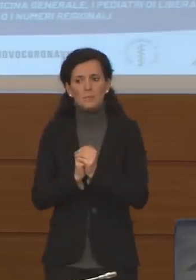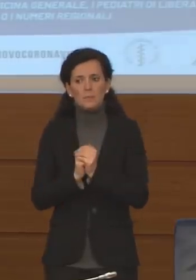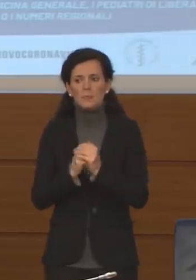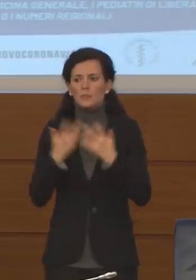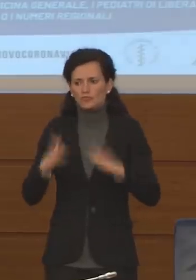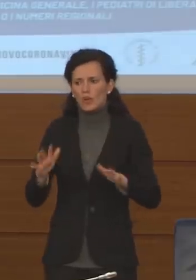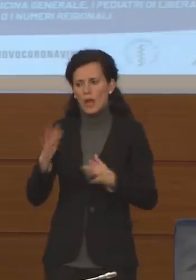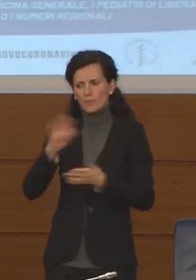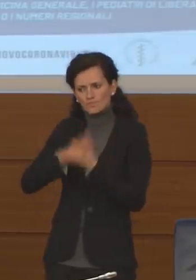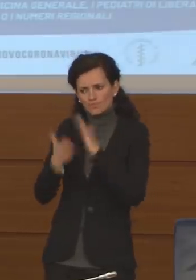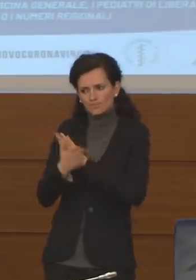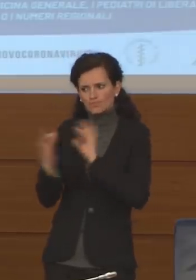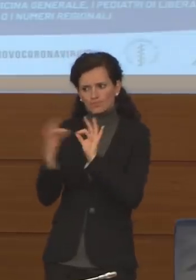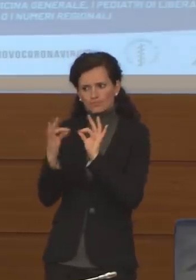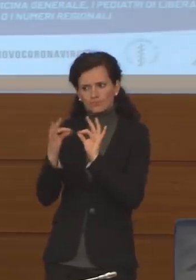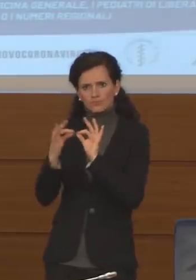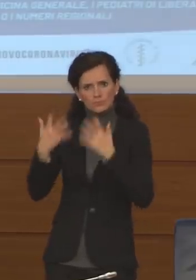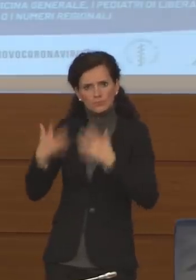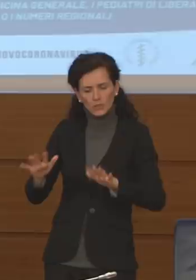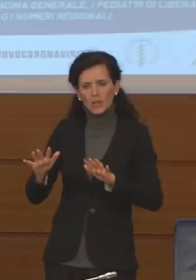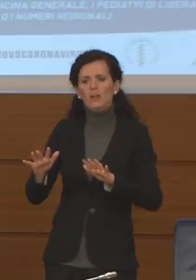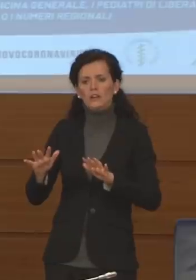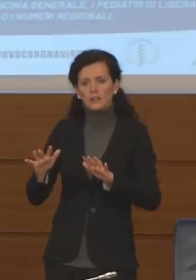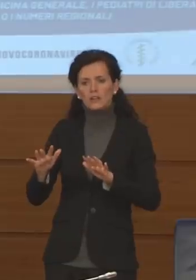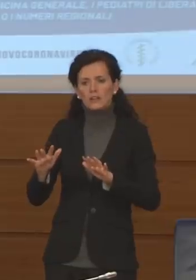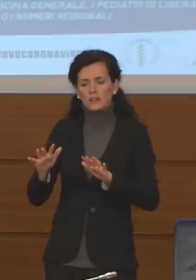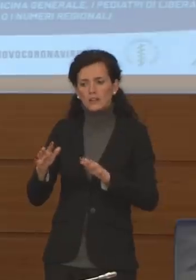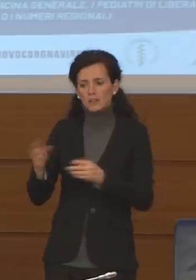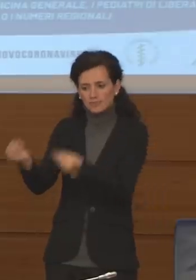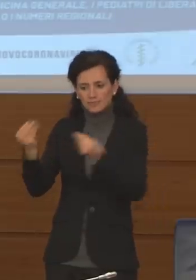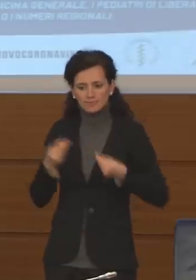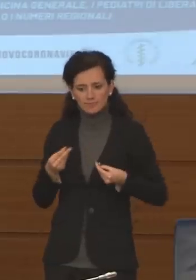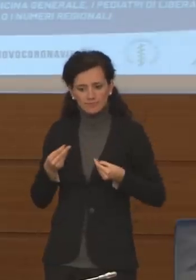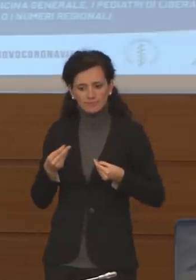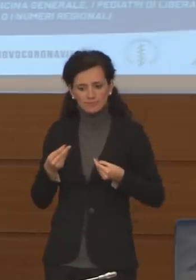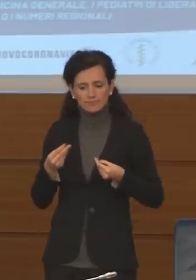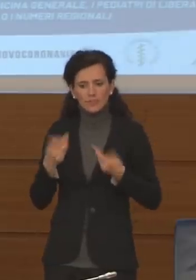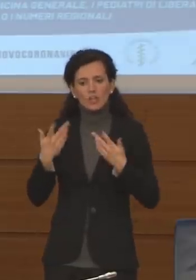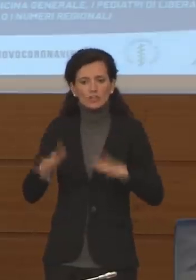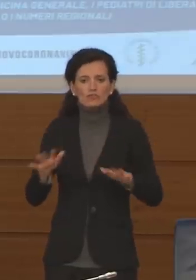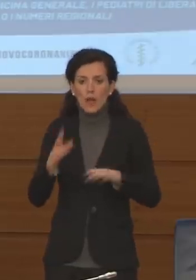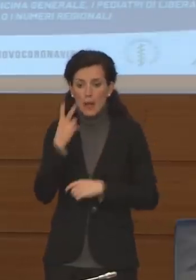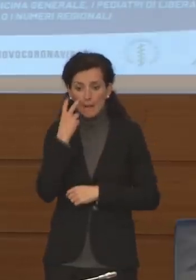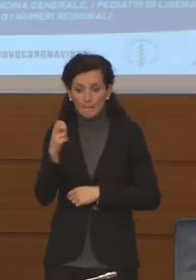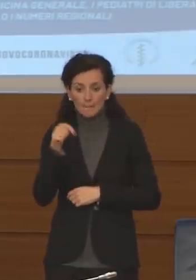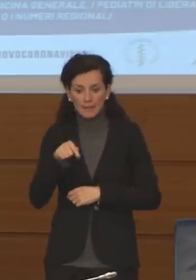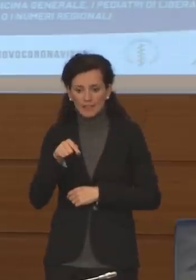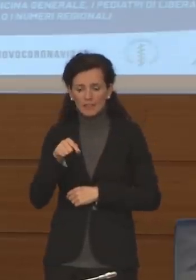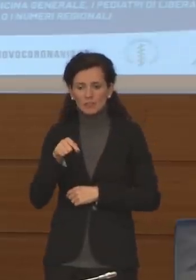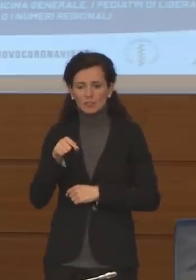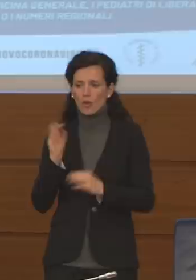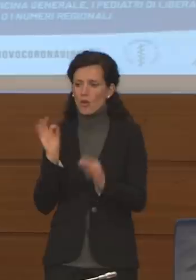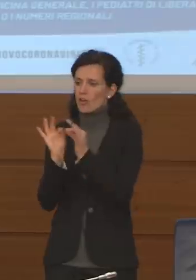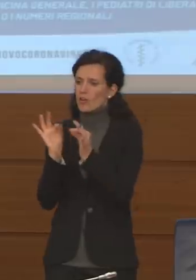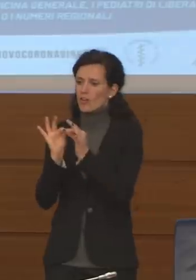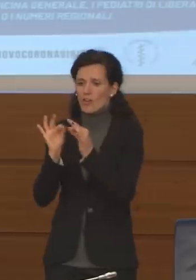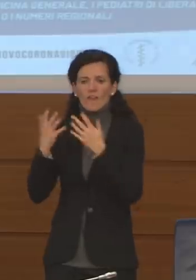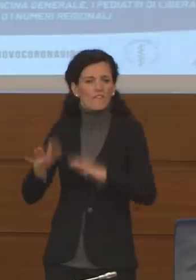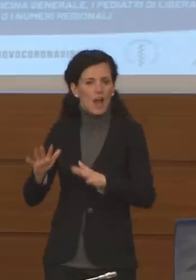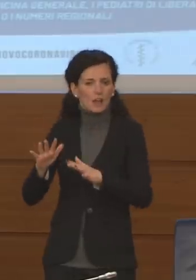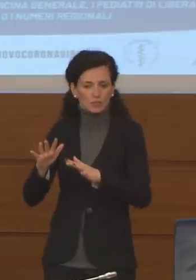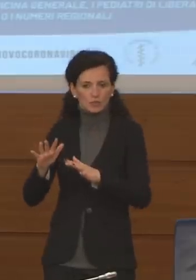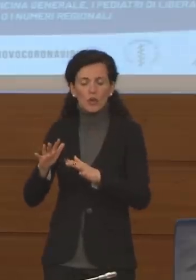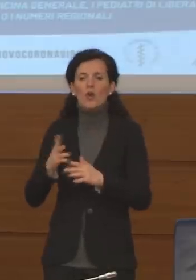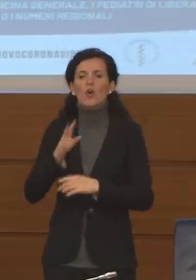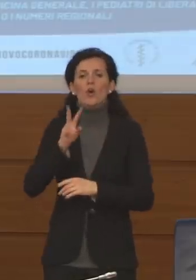contrattualizzato e dovremmo avere la fornitura così come previsto nei termini che sono stati contrattualizzati di